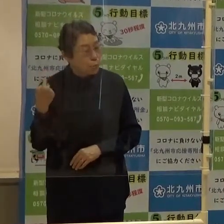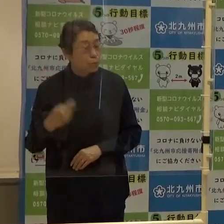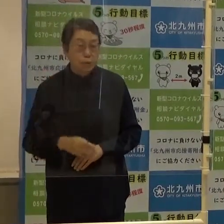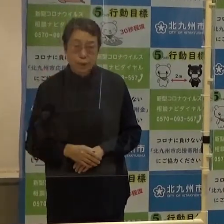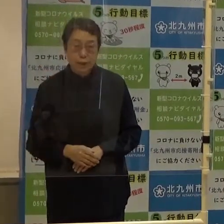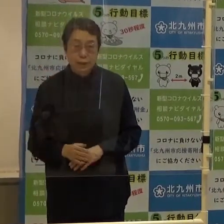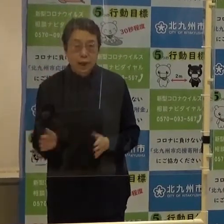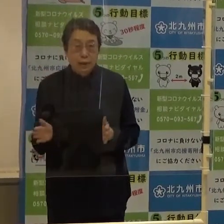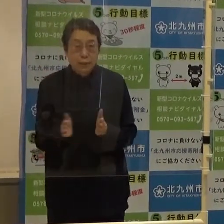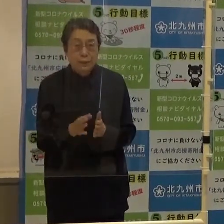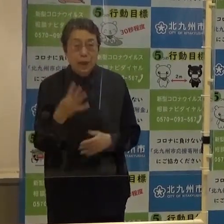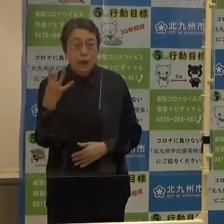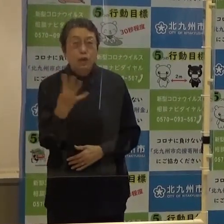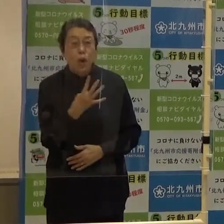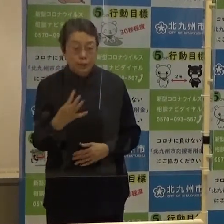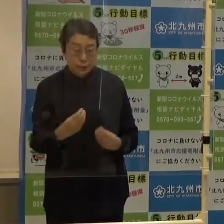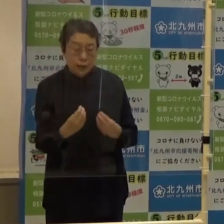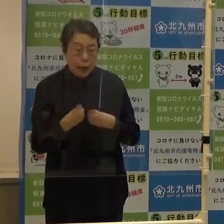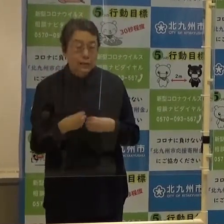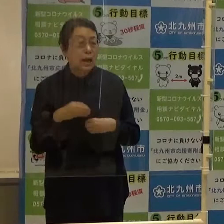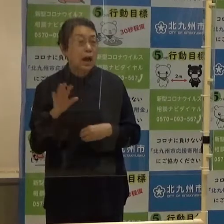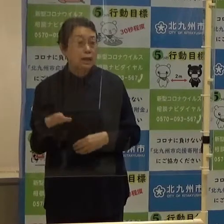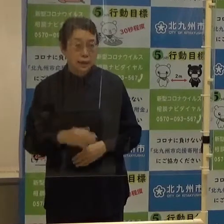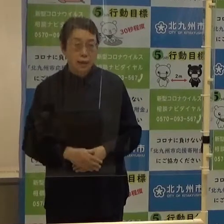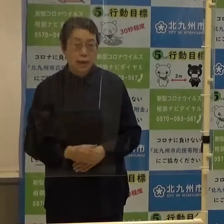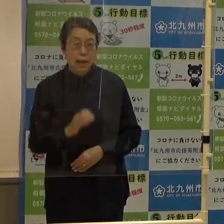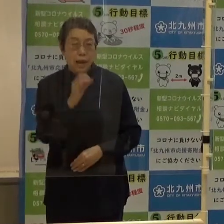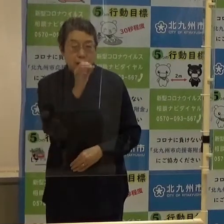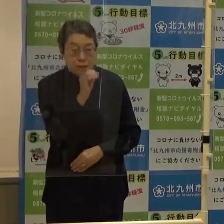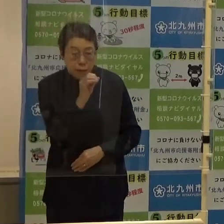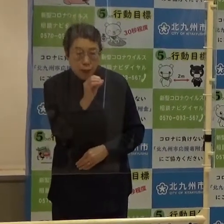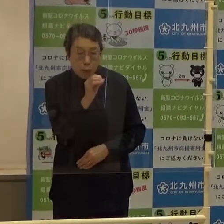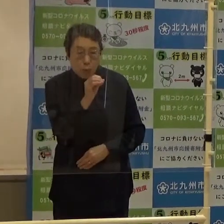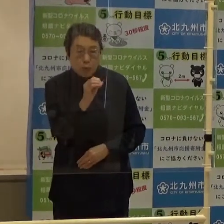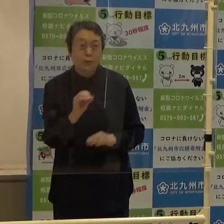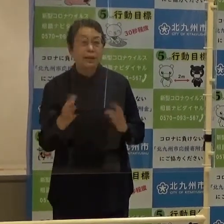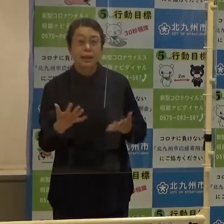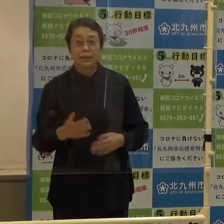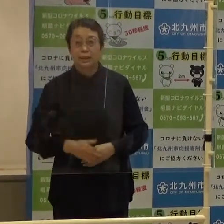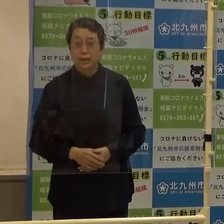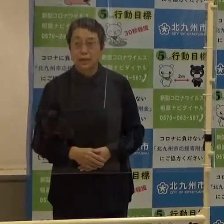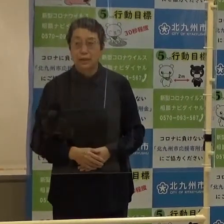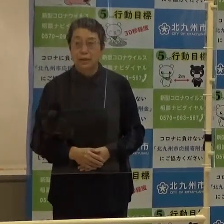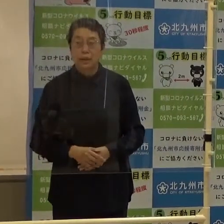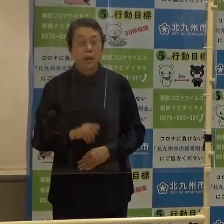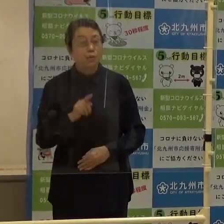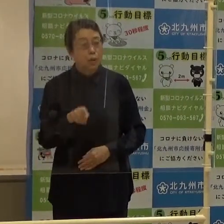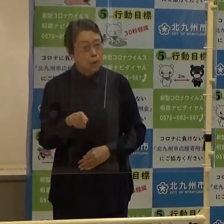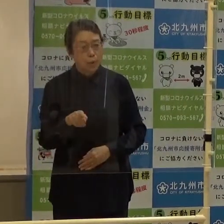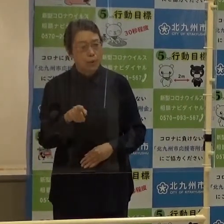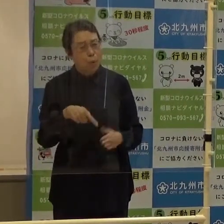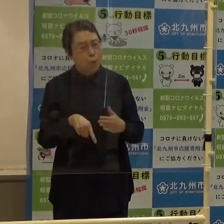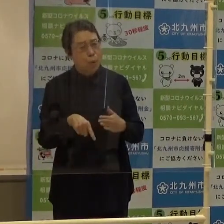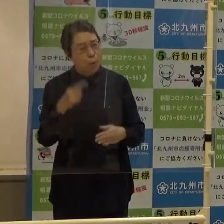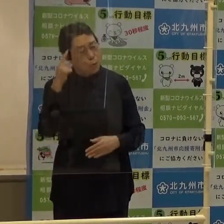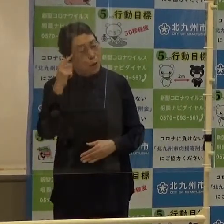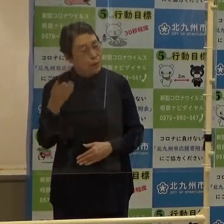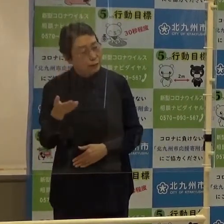確認されています。その点についてはまあ、ゼロにはなっていないというところも踏まえてご所感をお聞かせください。